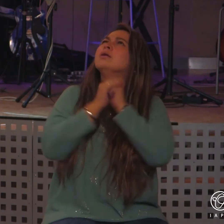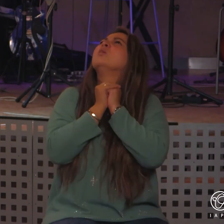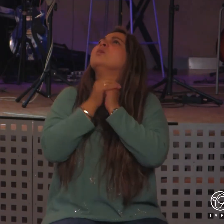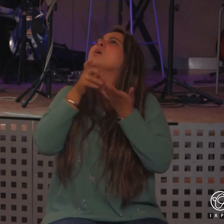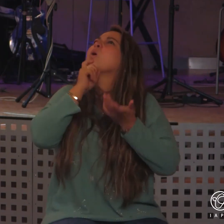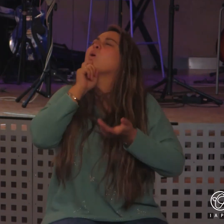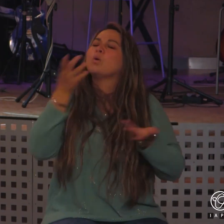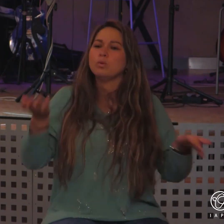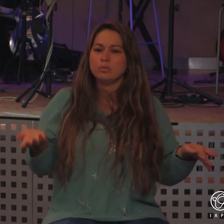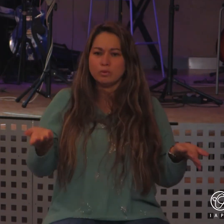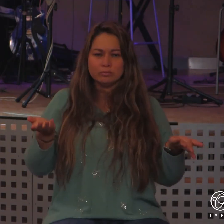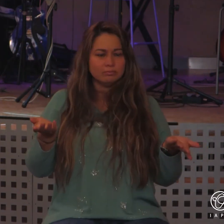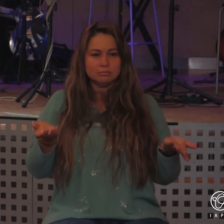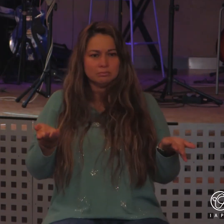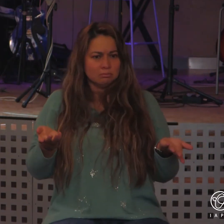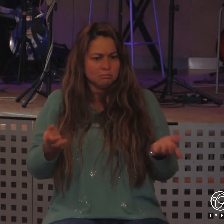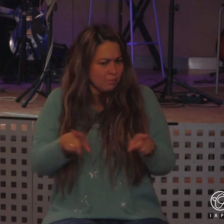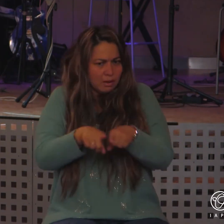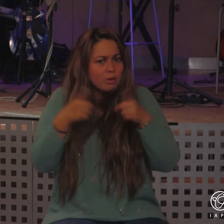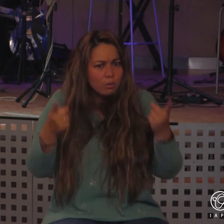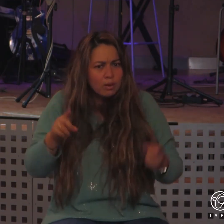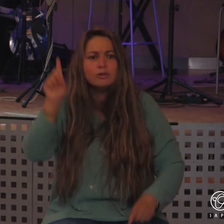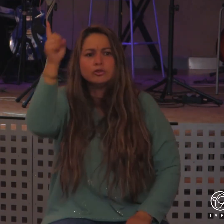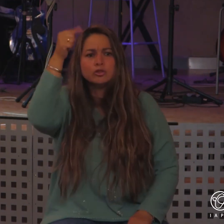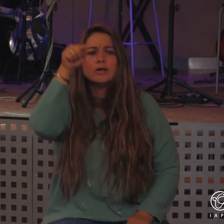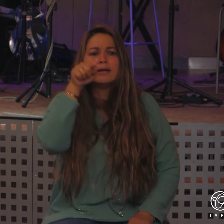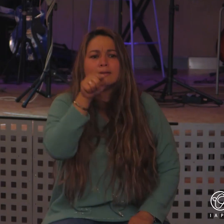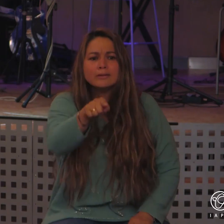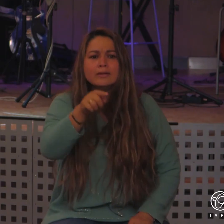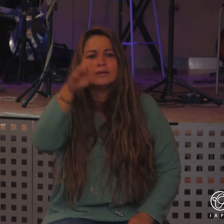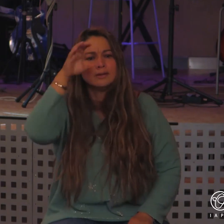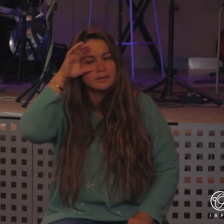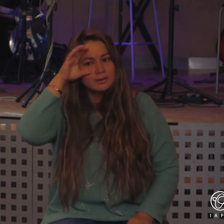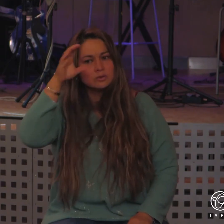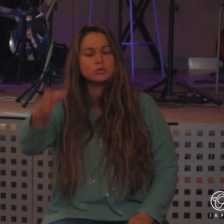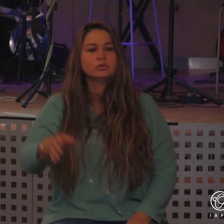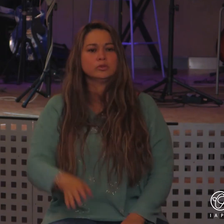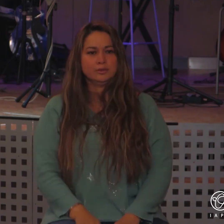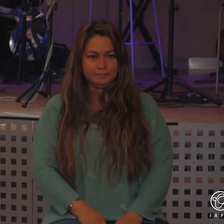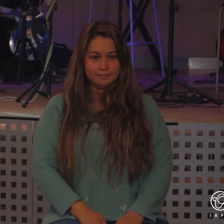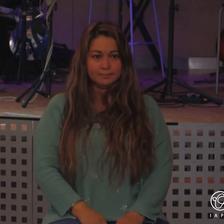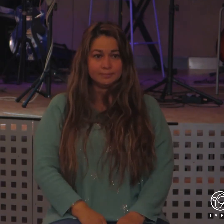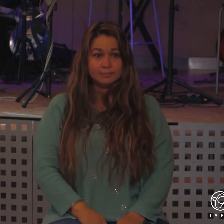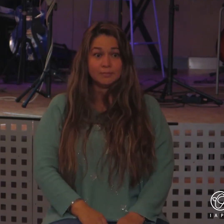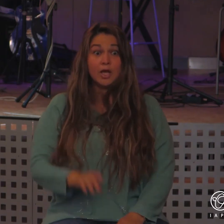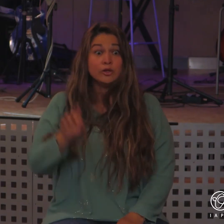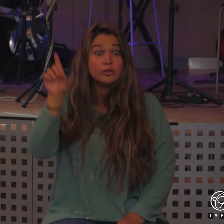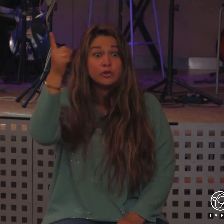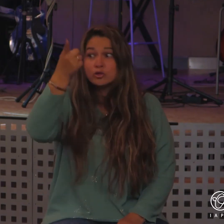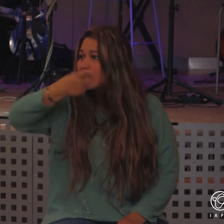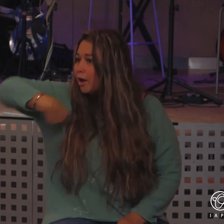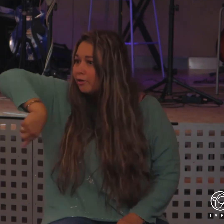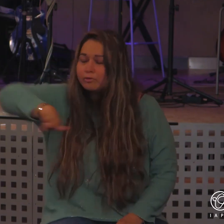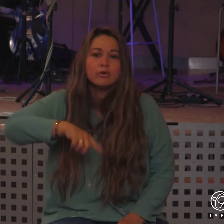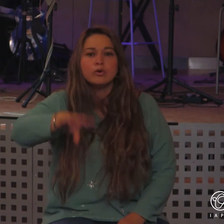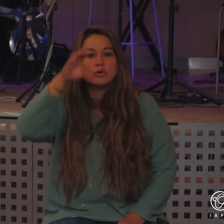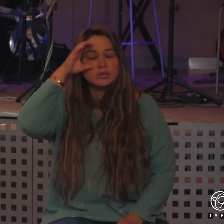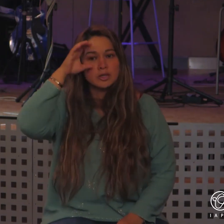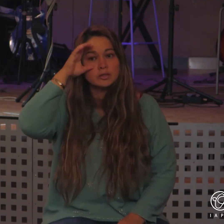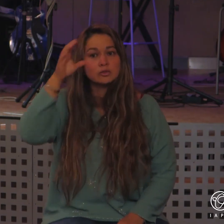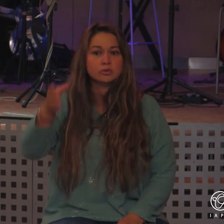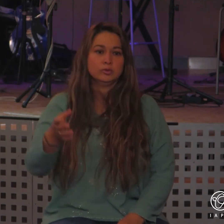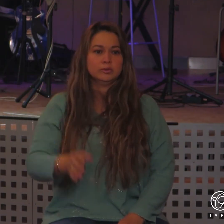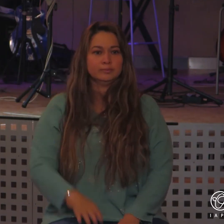No importa, Dios te oye. Dios me oye. Dios nos oye.